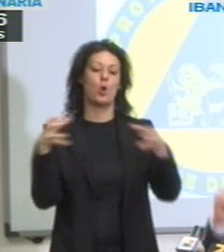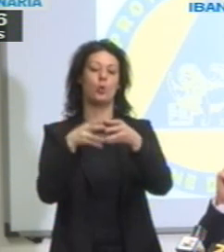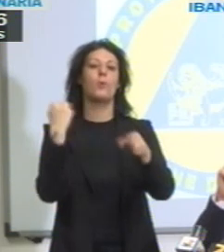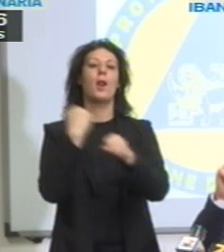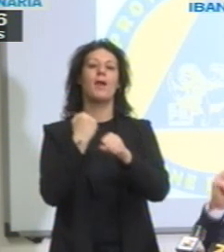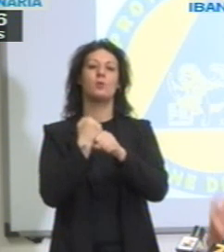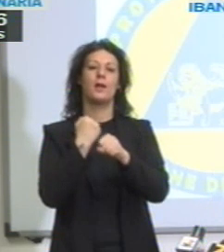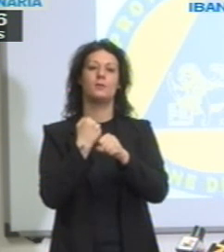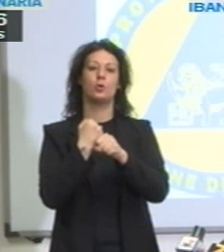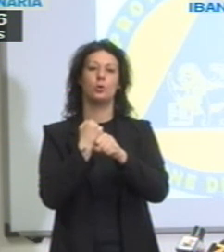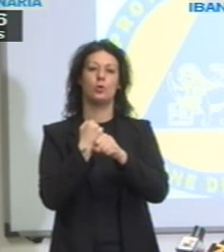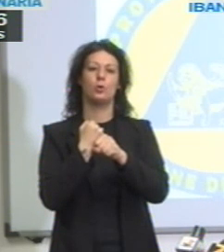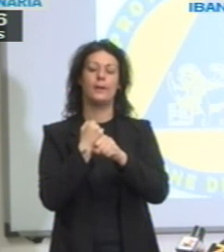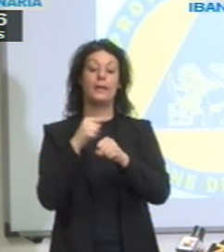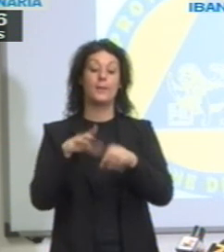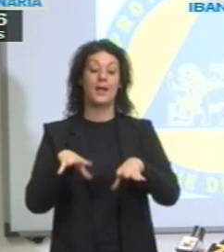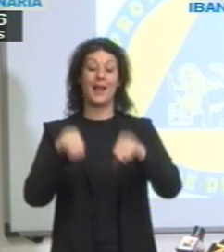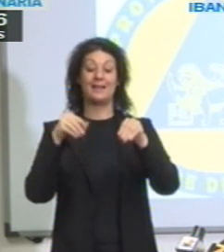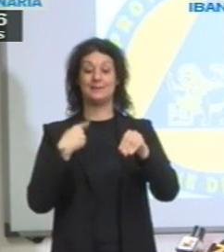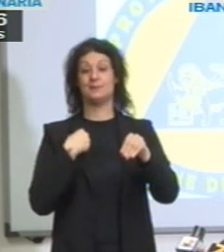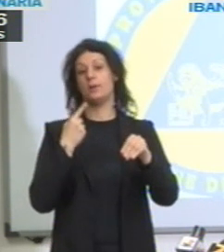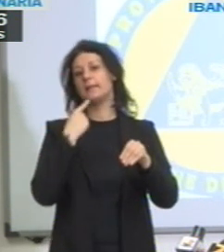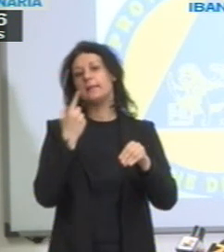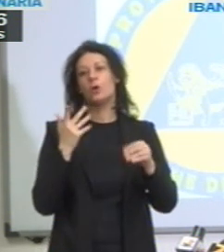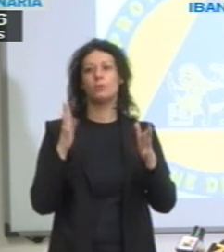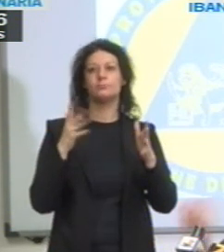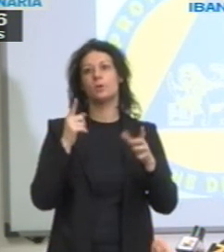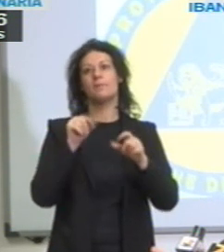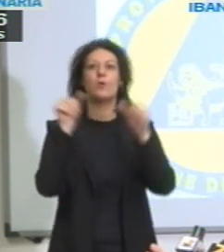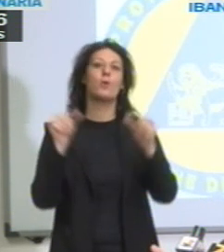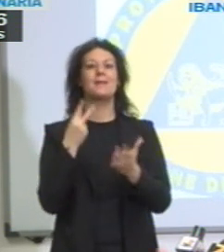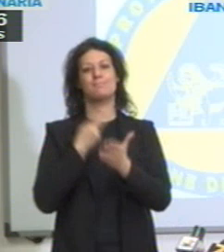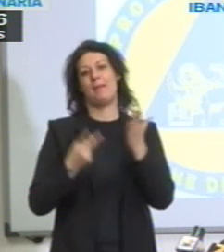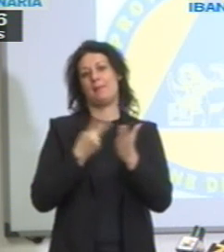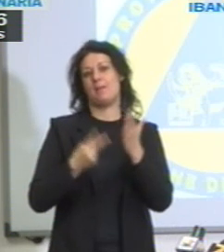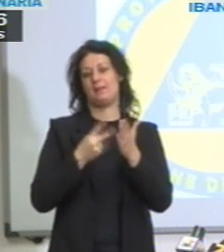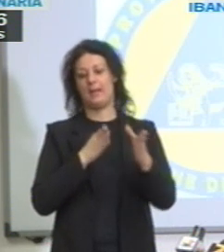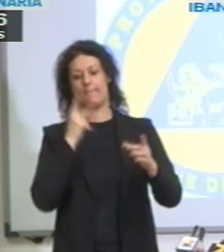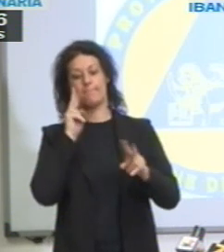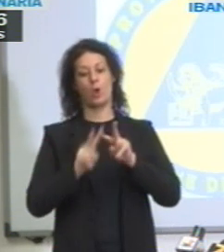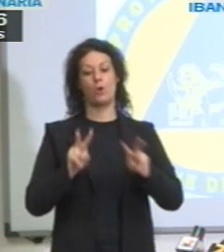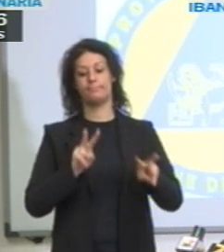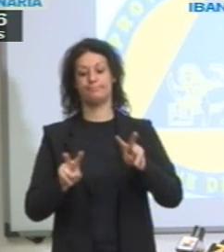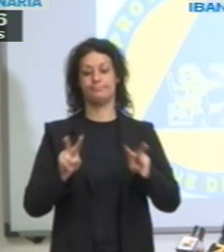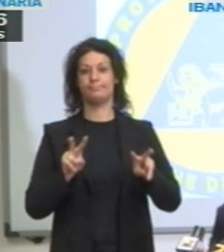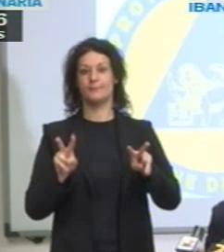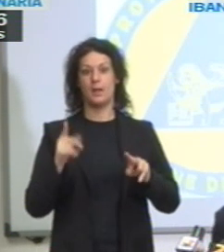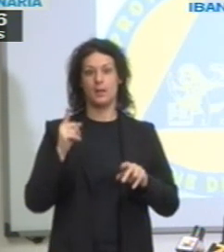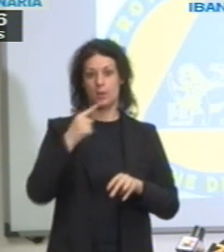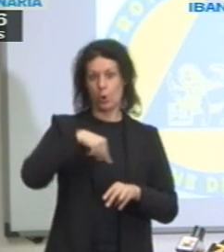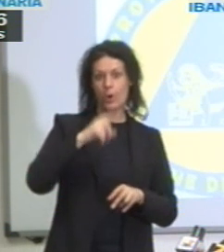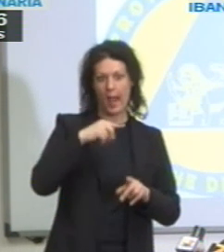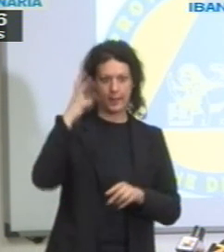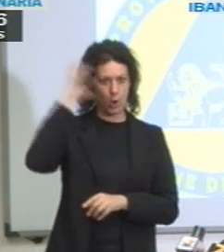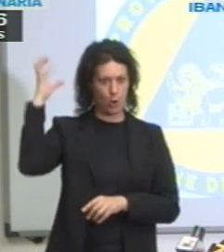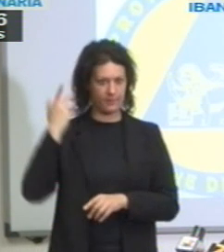fra virgolette, anche per noi sperimentale. Quando dico noi, dico tutti i governatori e anche per il governo. Cioè, oggi non abbiamo una